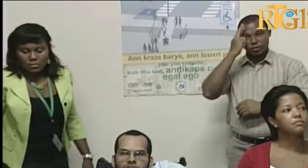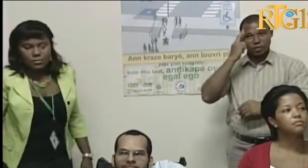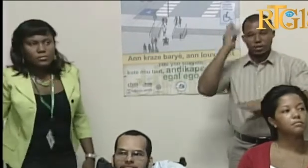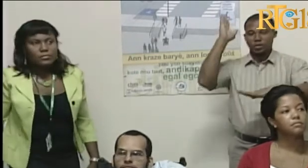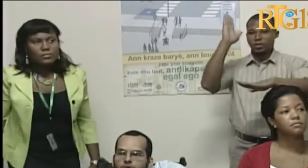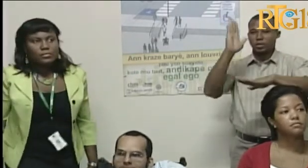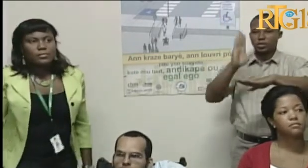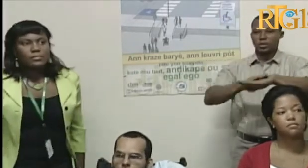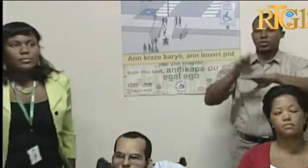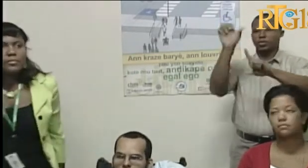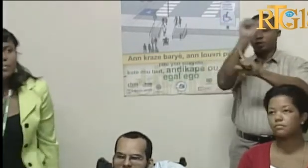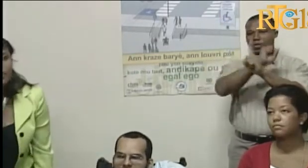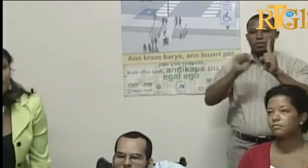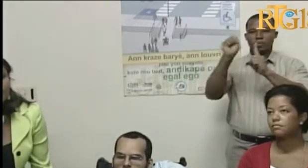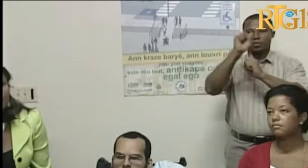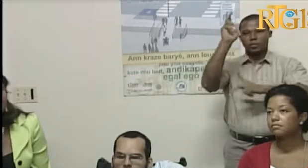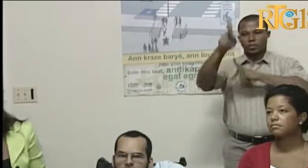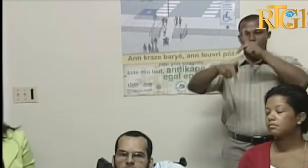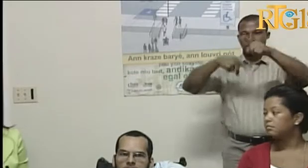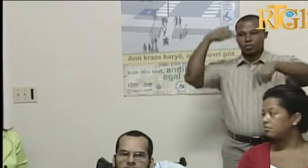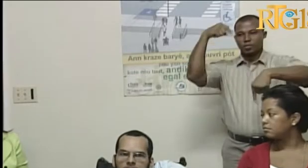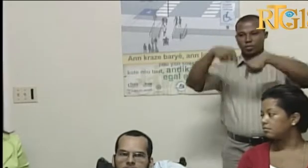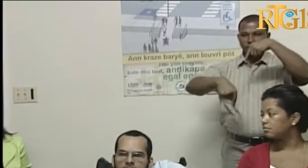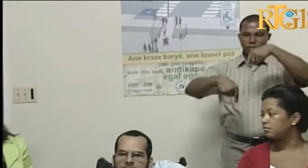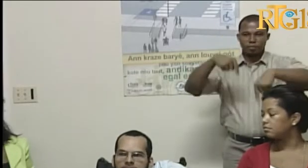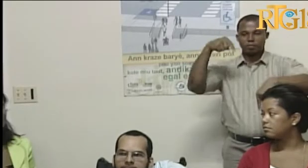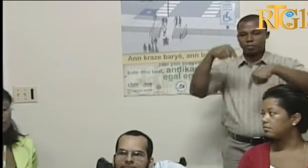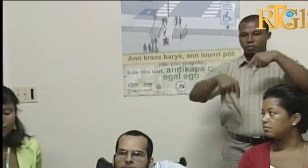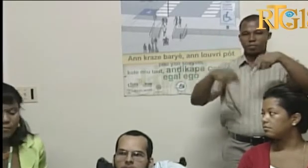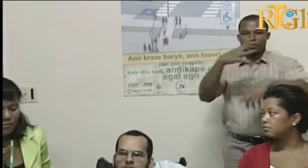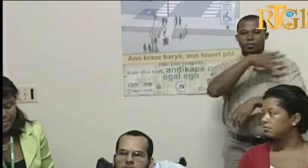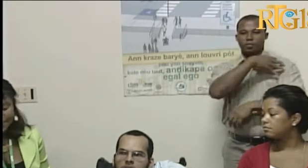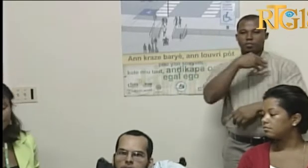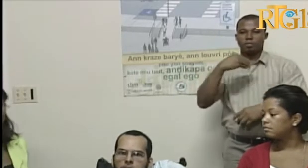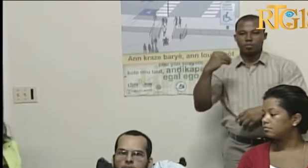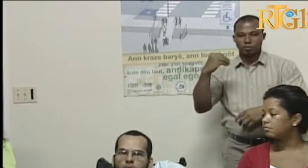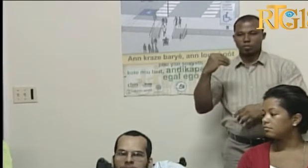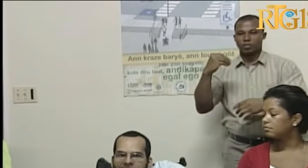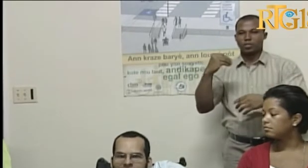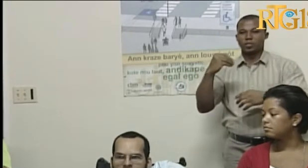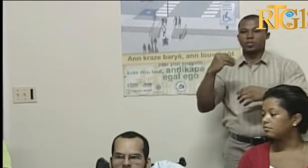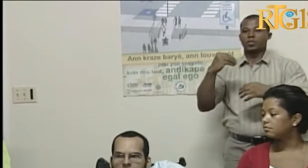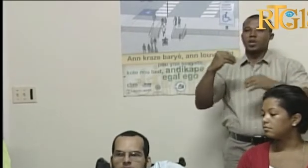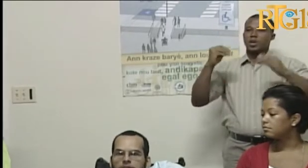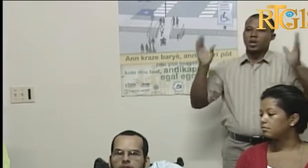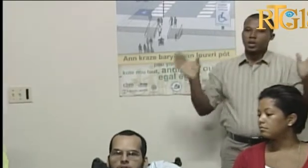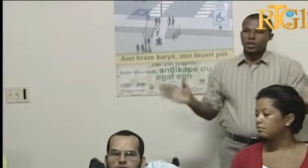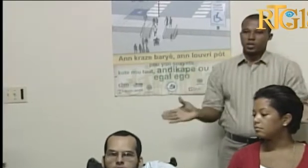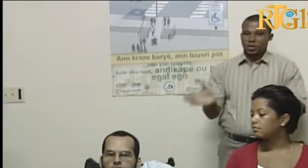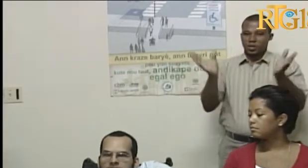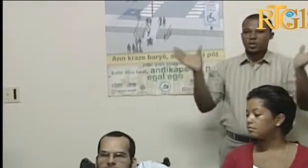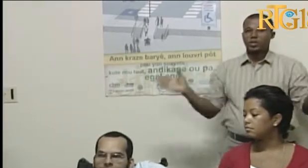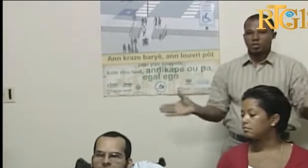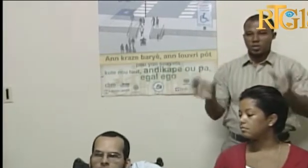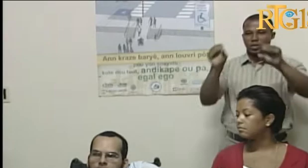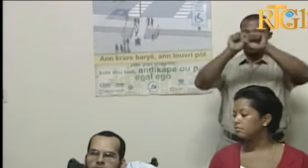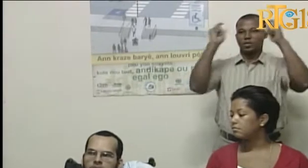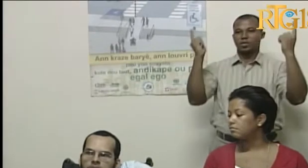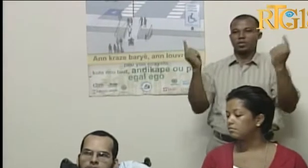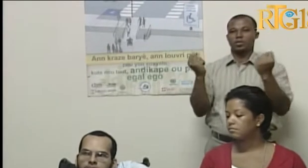sur situation mon handicapé et également mobiliser société